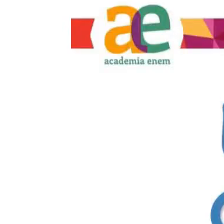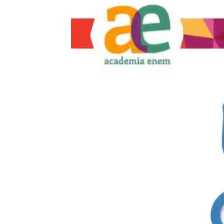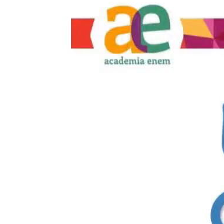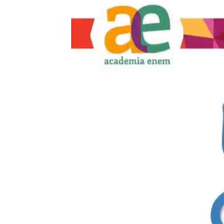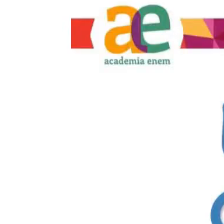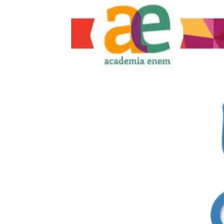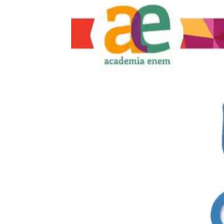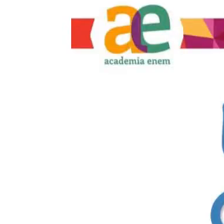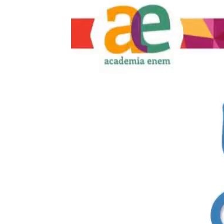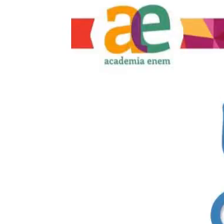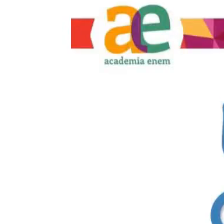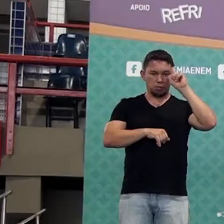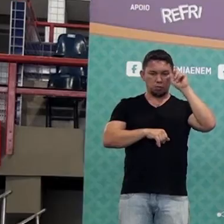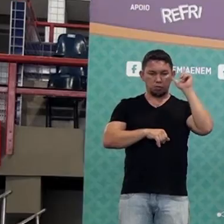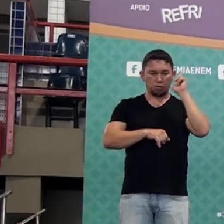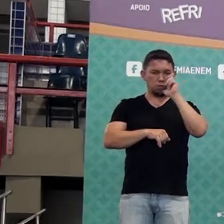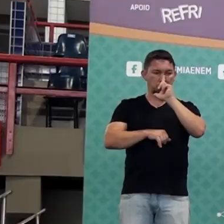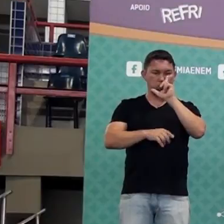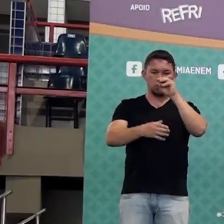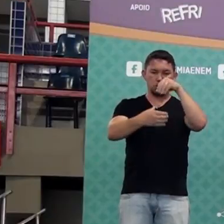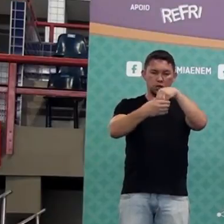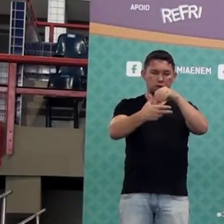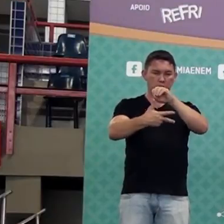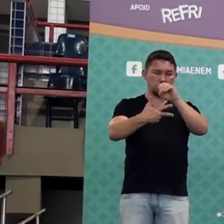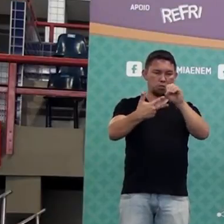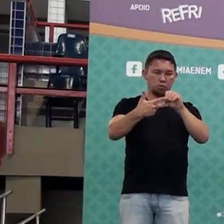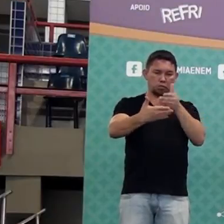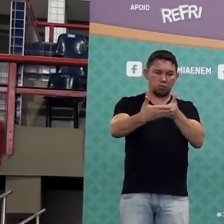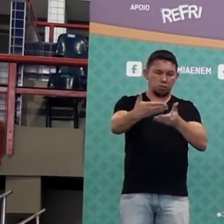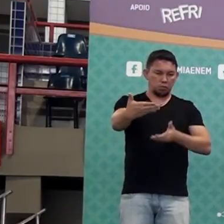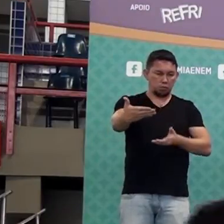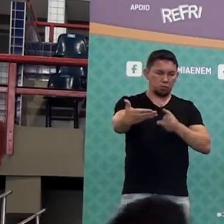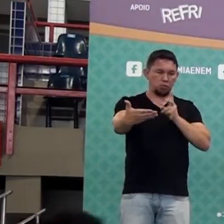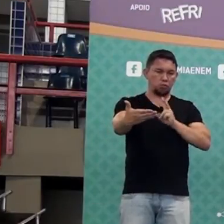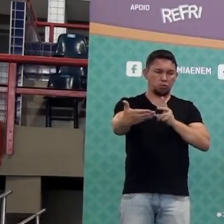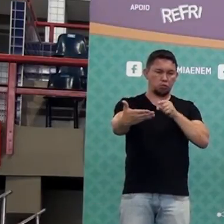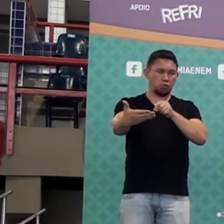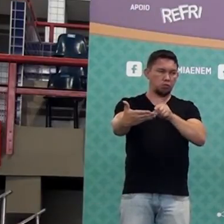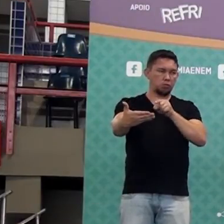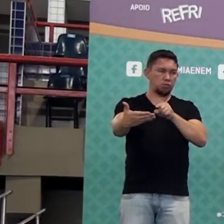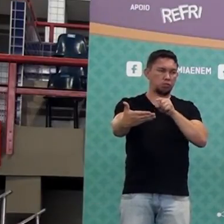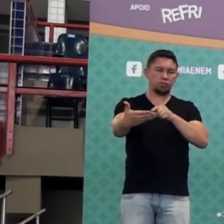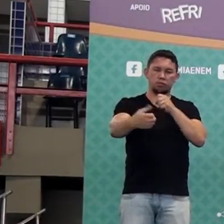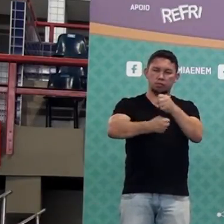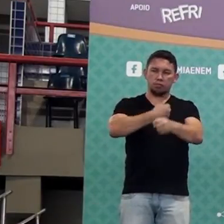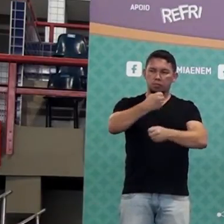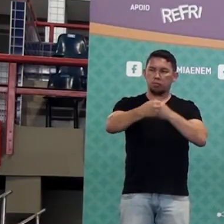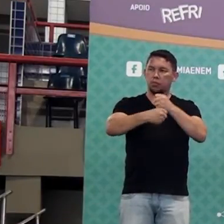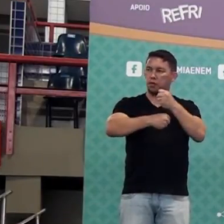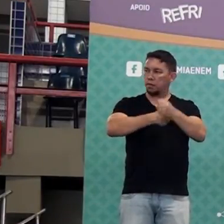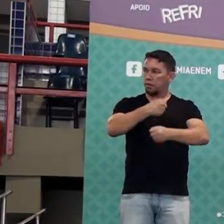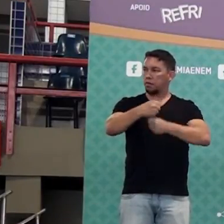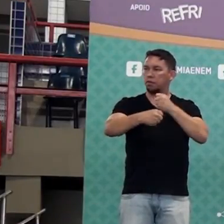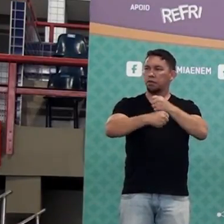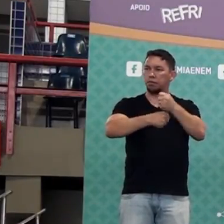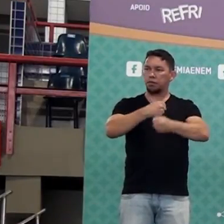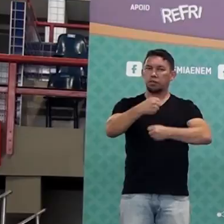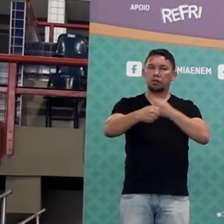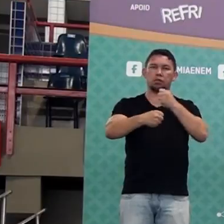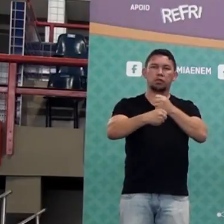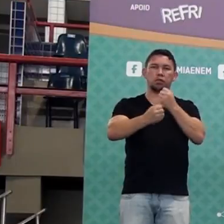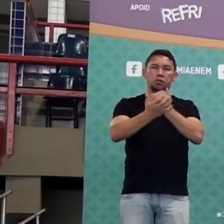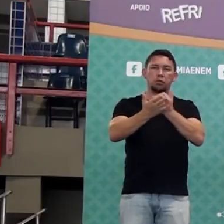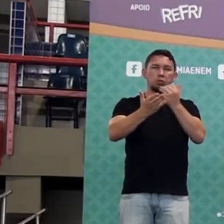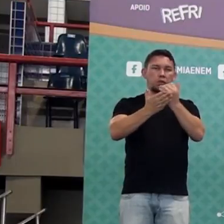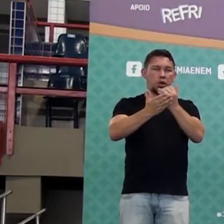Tema recorrente da prova do Enem, tema que é quase todos os anos aí a gente tem mais até de